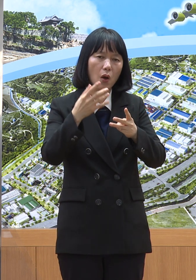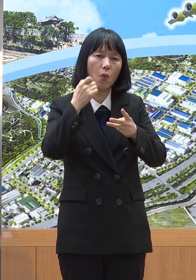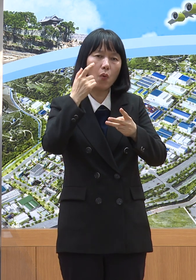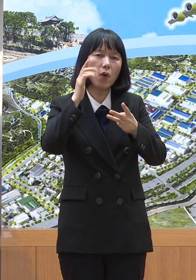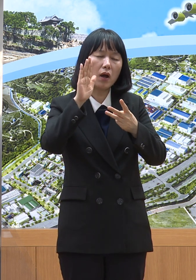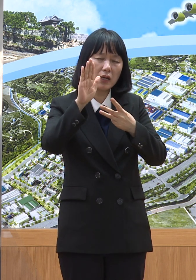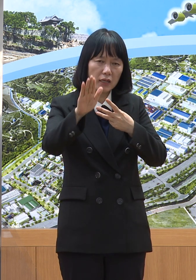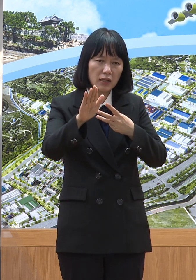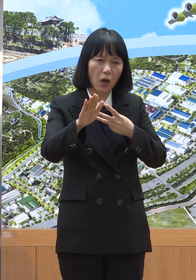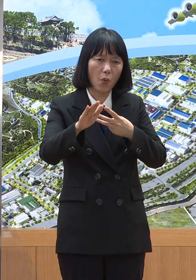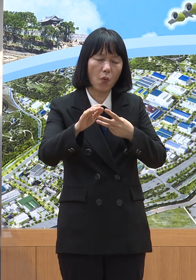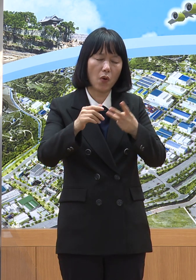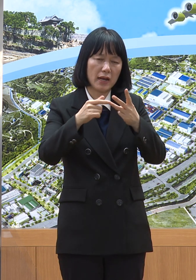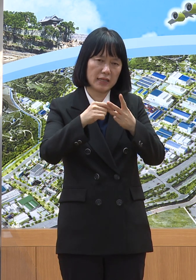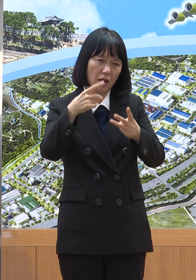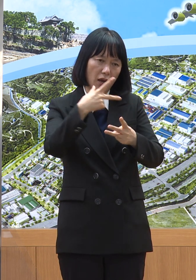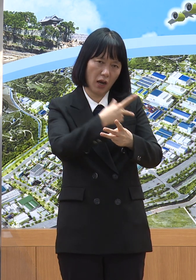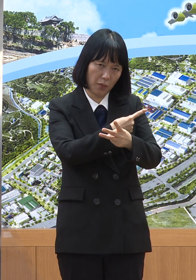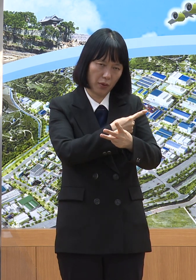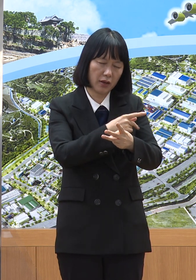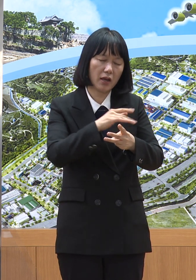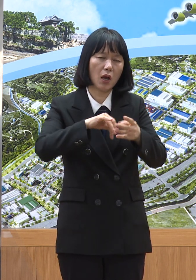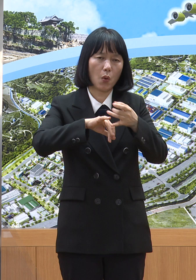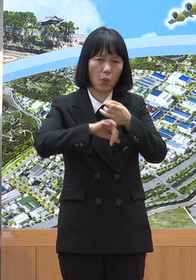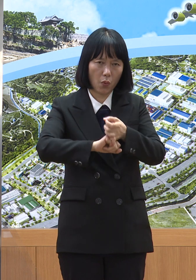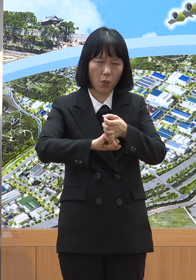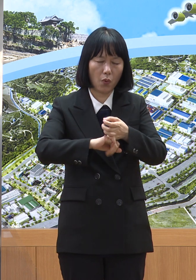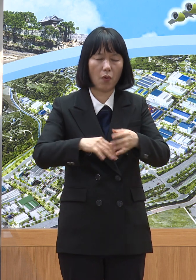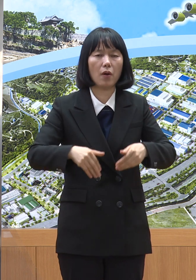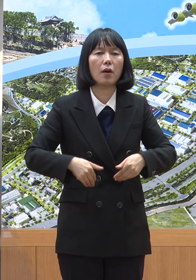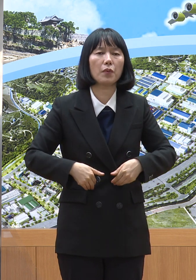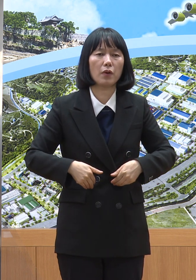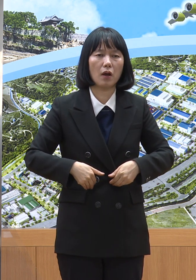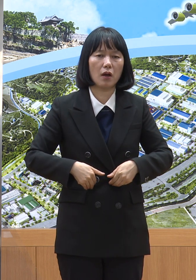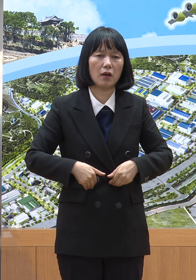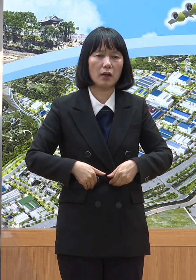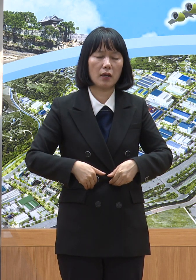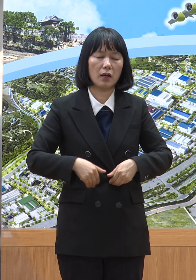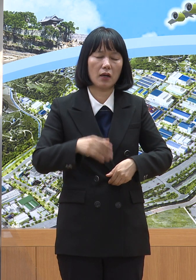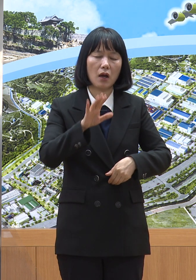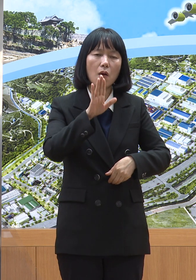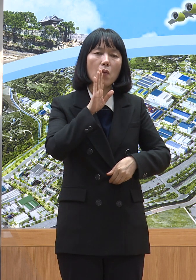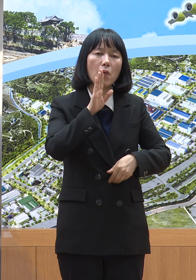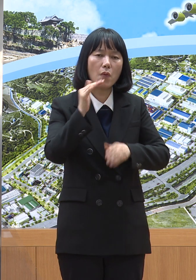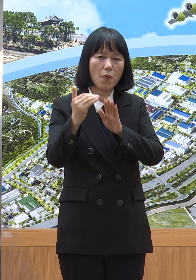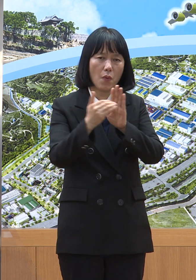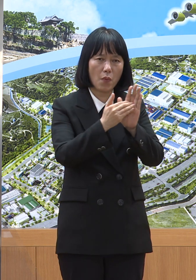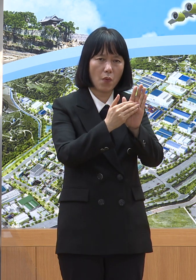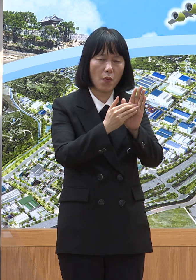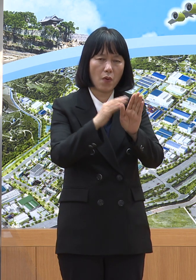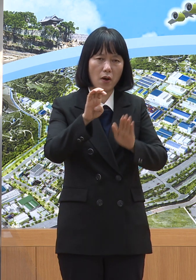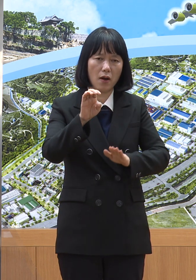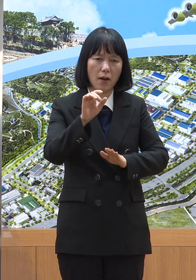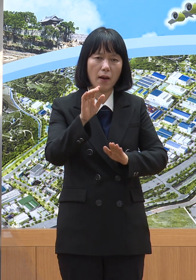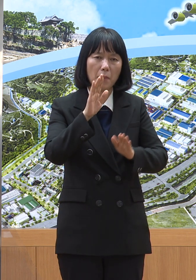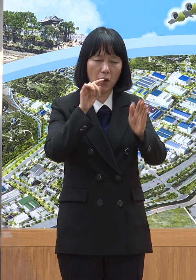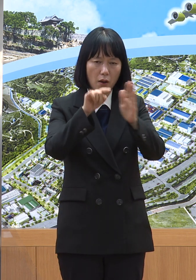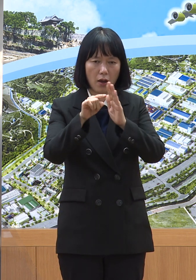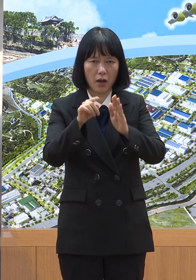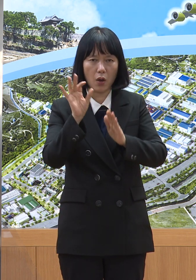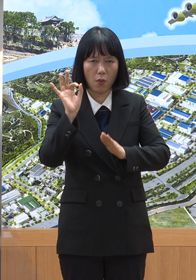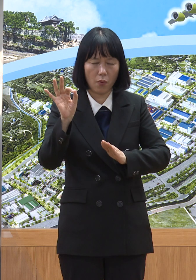경과하신 경우 3차 접종을 반드시 받으셔야만 방역 패스 도입 시설 이용이 가능하게 됩니다.